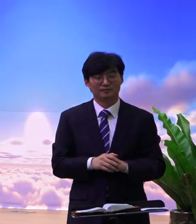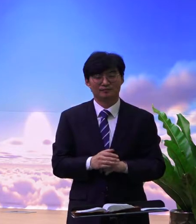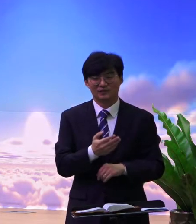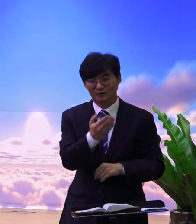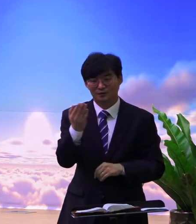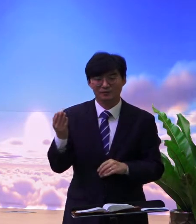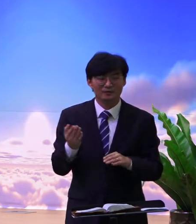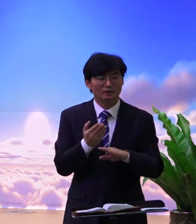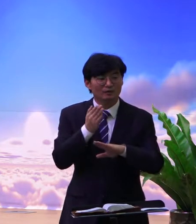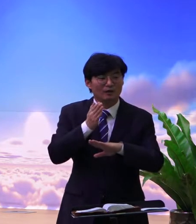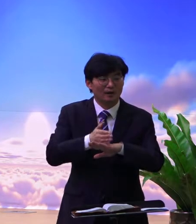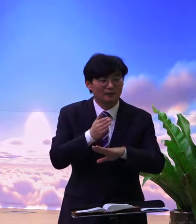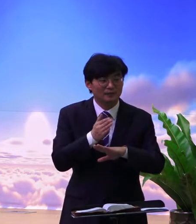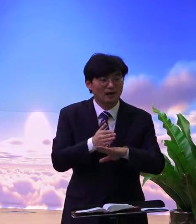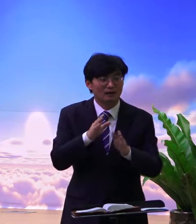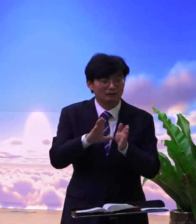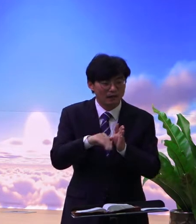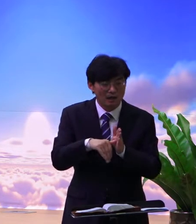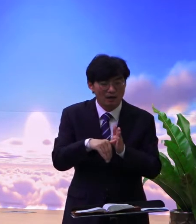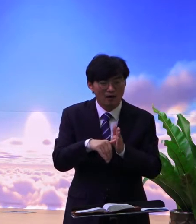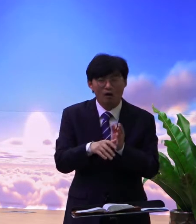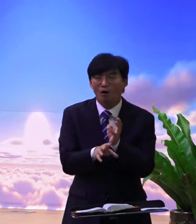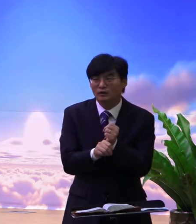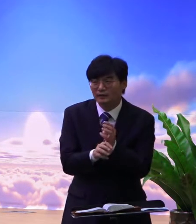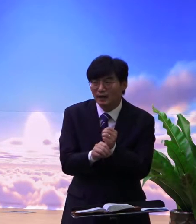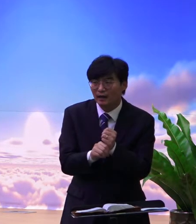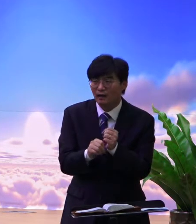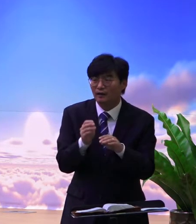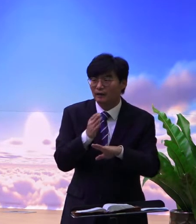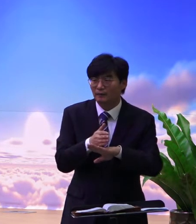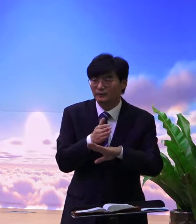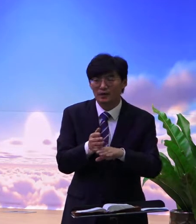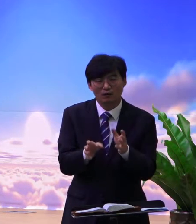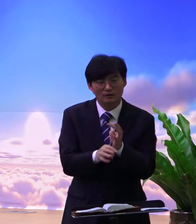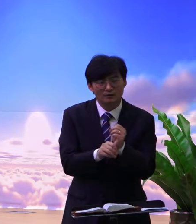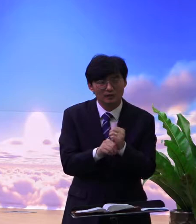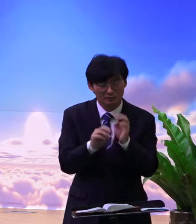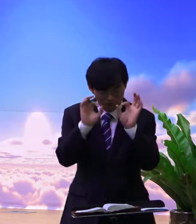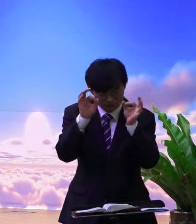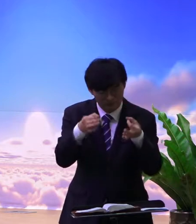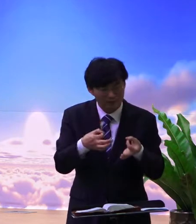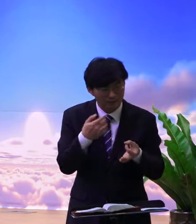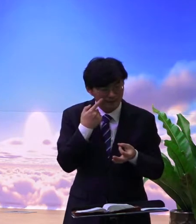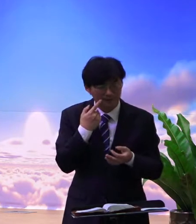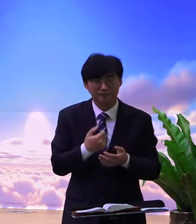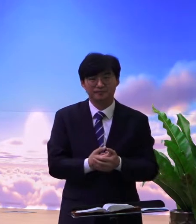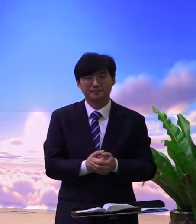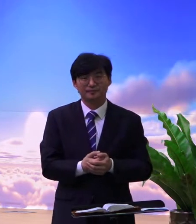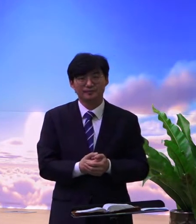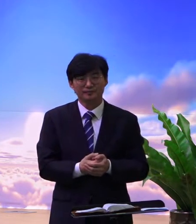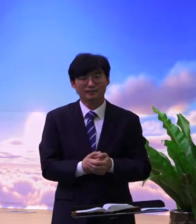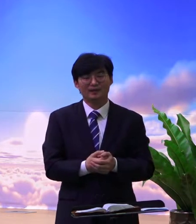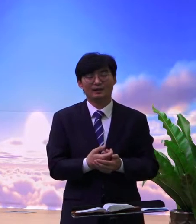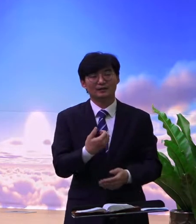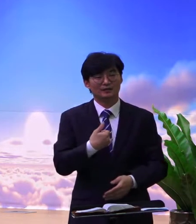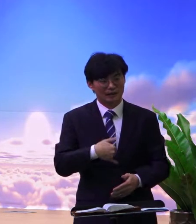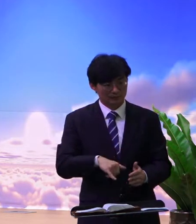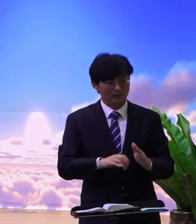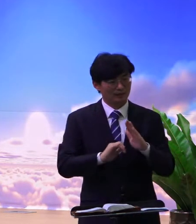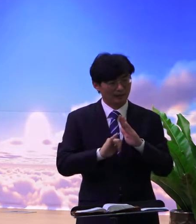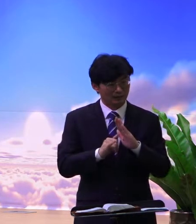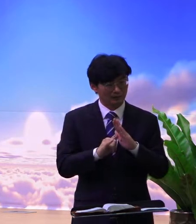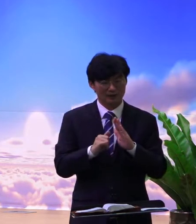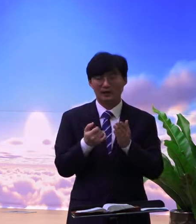감사하십니까? 저는 그렇게 많이 했었던 것 같습니다. 자녀들과 저녁에 함께 자리에 앉아서